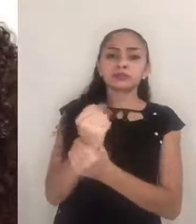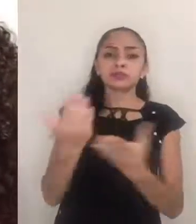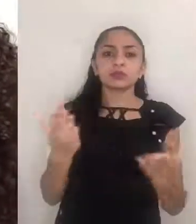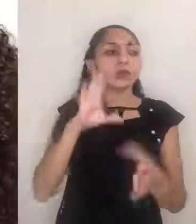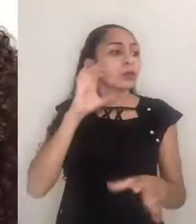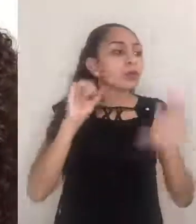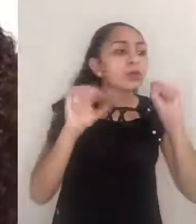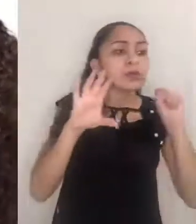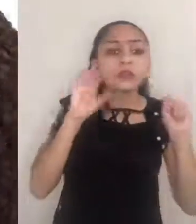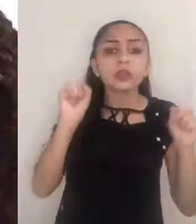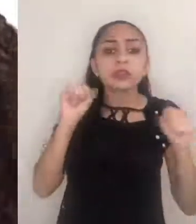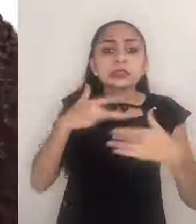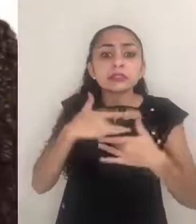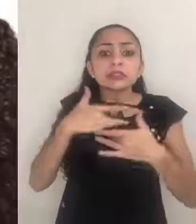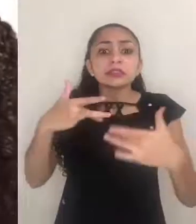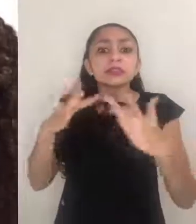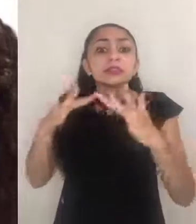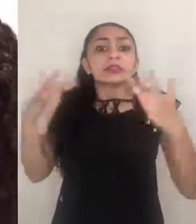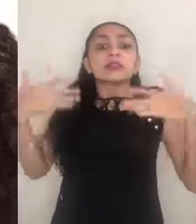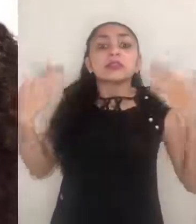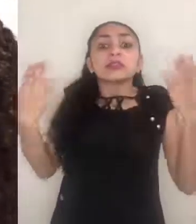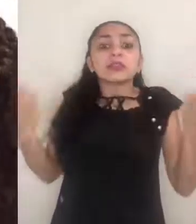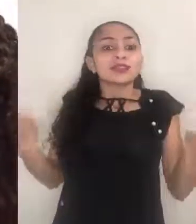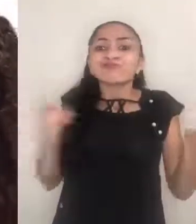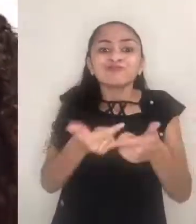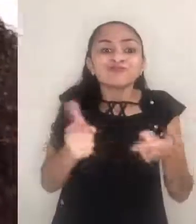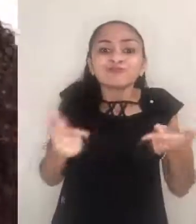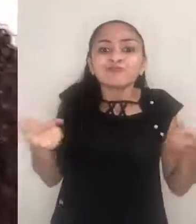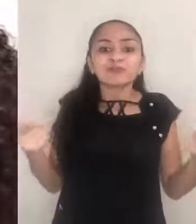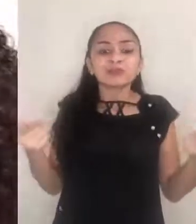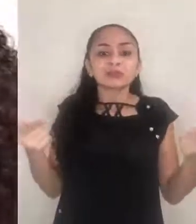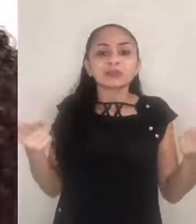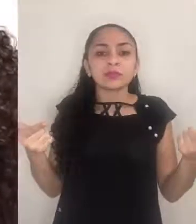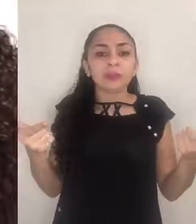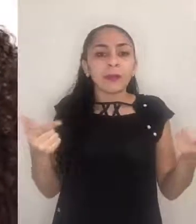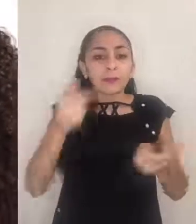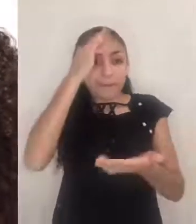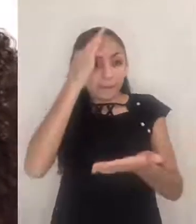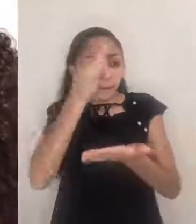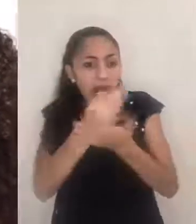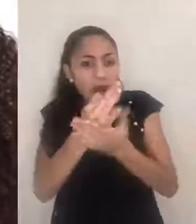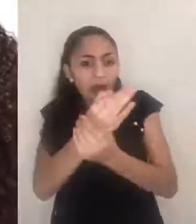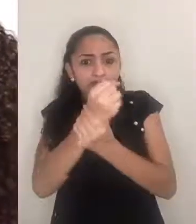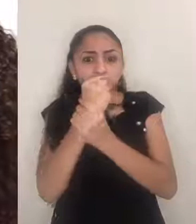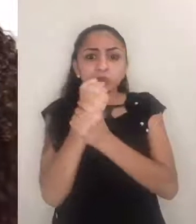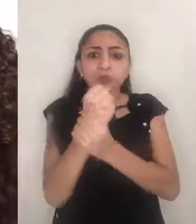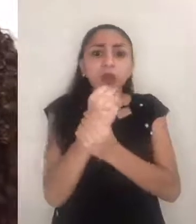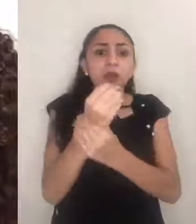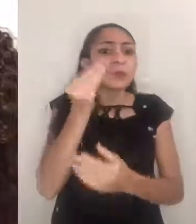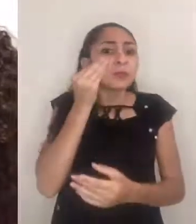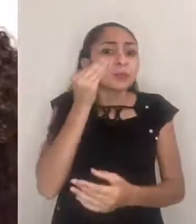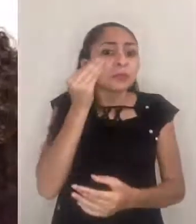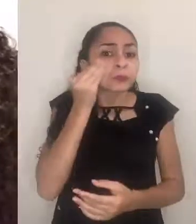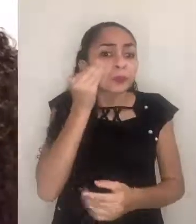baseia a nossa fé naquilo que a gente ouve de Deus, naquilo que a gente ouve as pessoas falarem de Deus. Muitas vezes a gente fundamenta a nossa